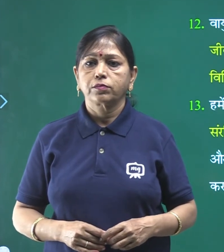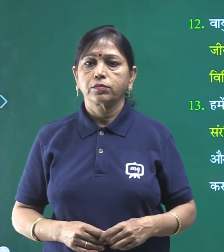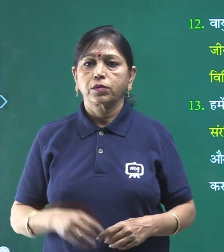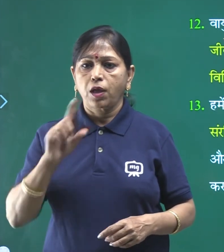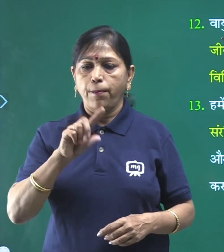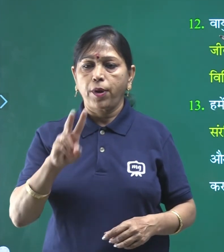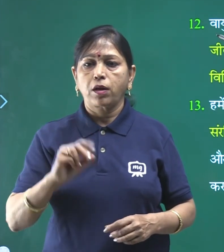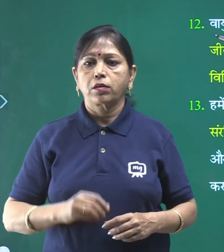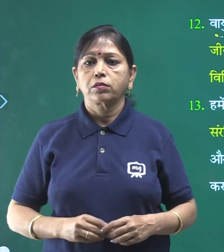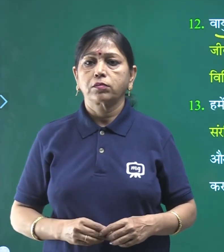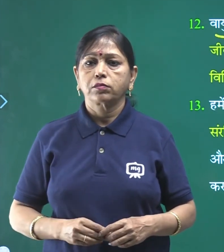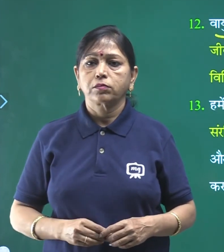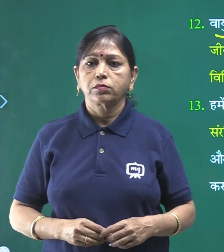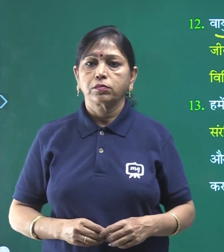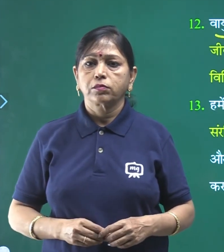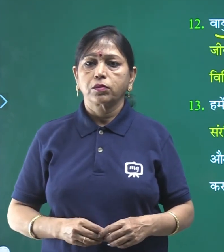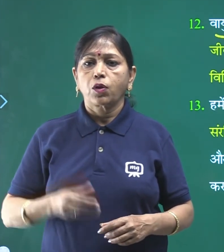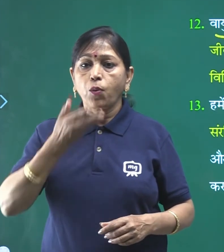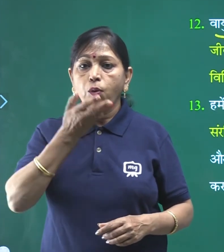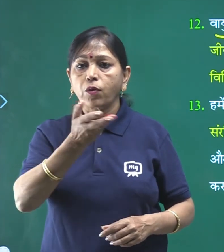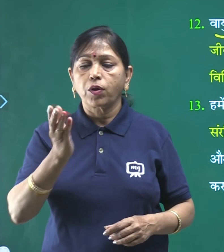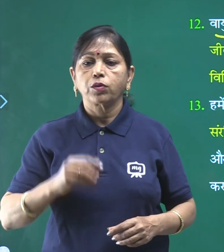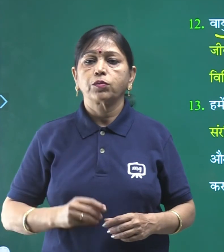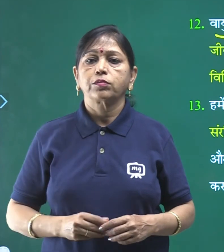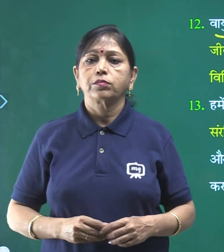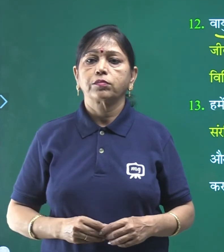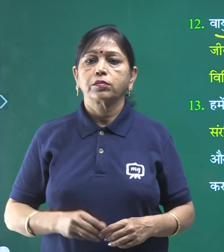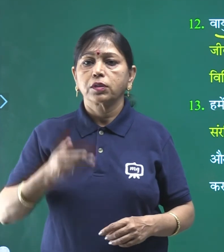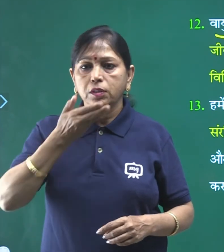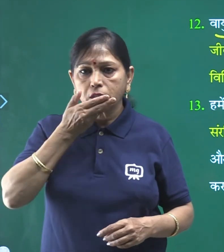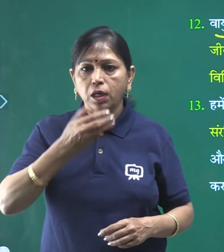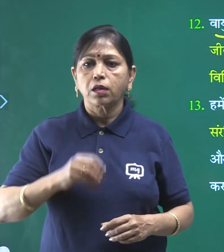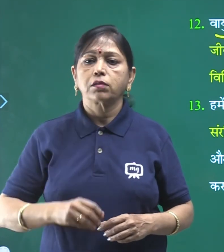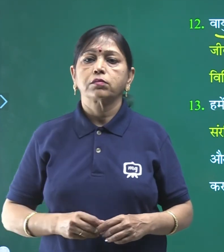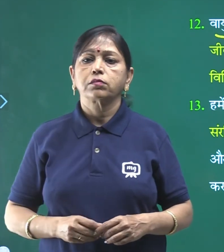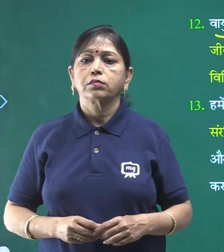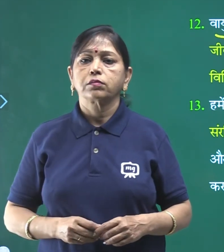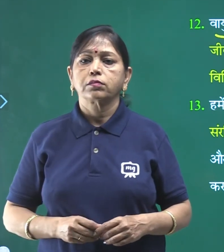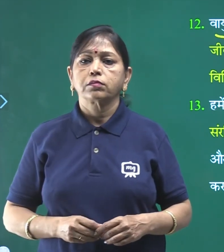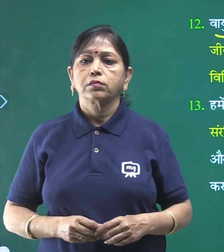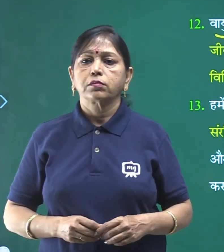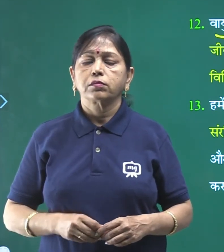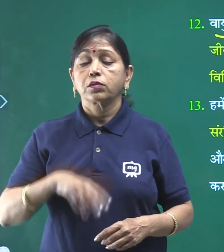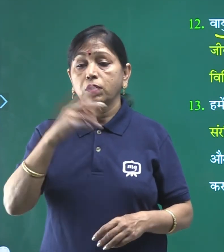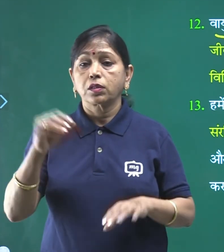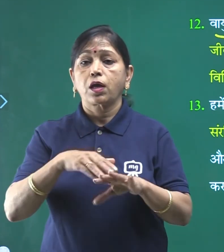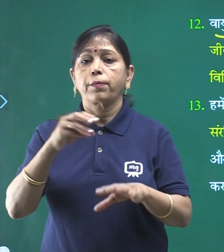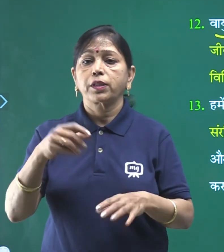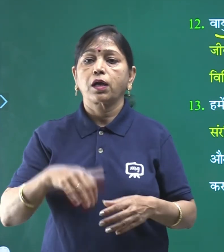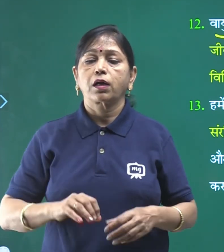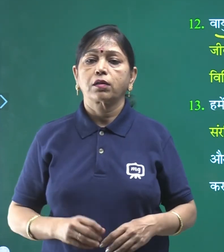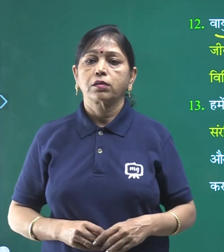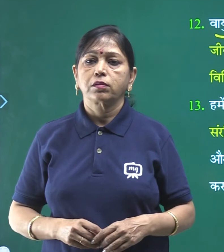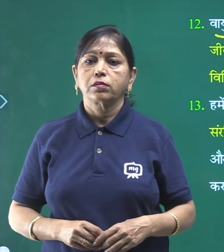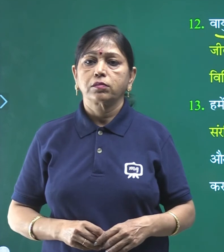से 12 बायो मोड जाल तथा मृदा का